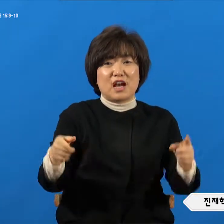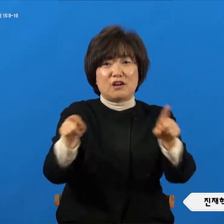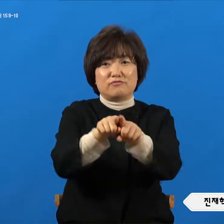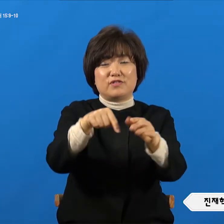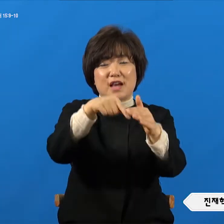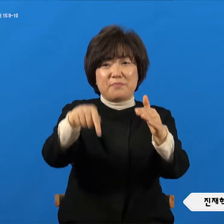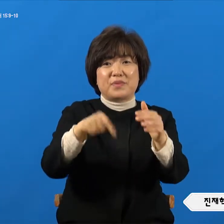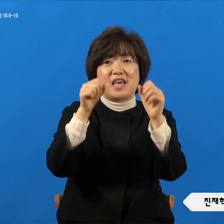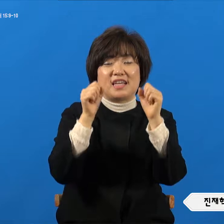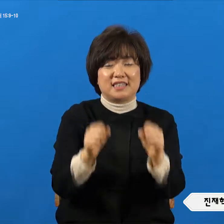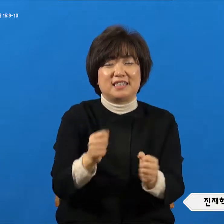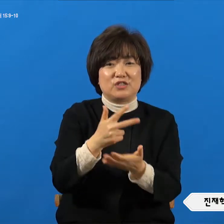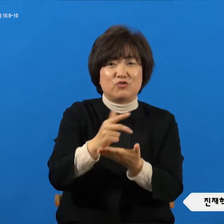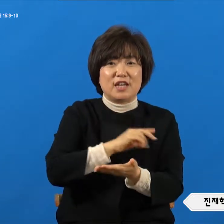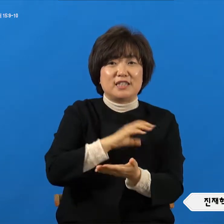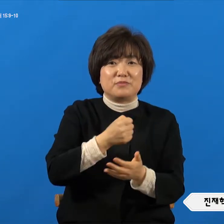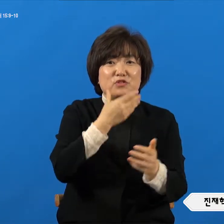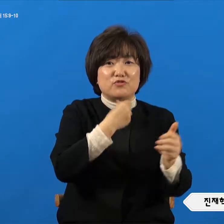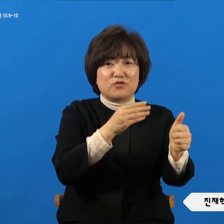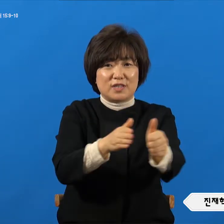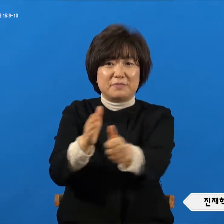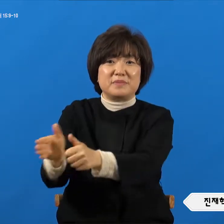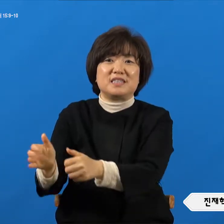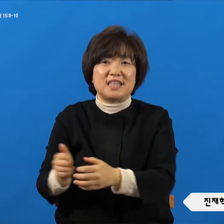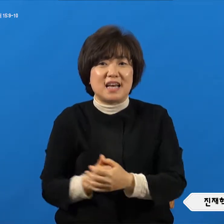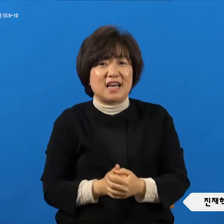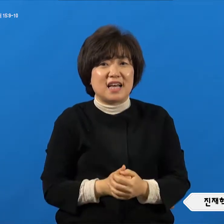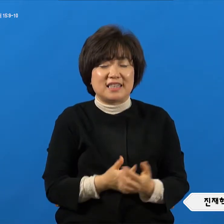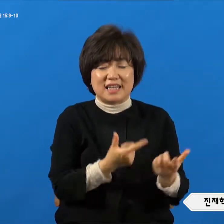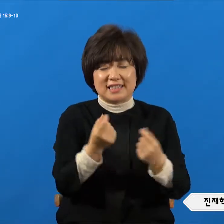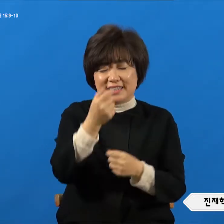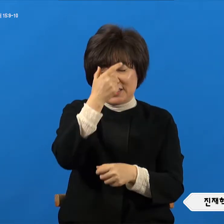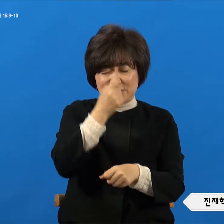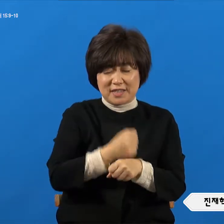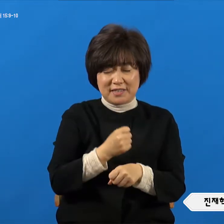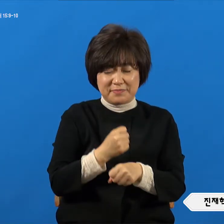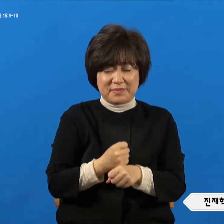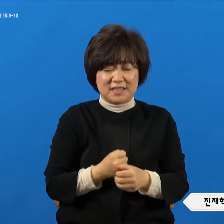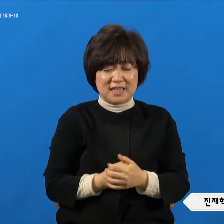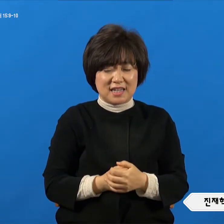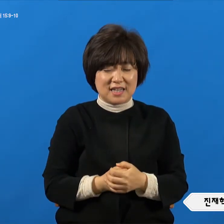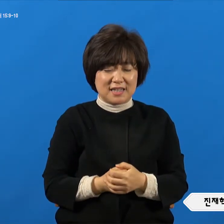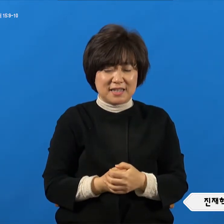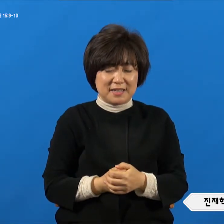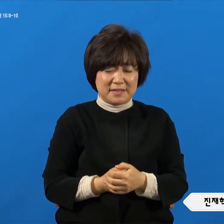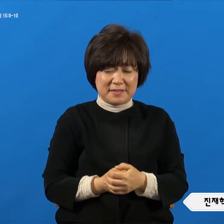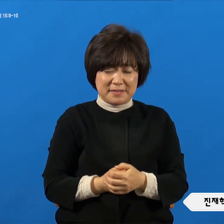하시기를 주의 이름으로 축원합니다. 기도하겠습니다.